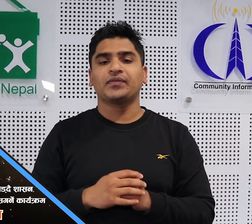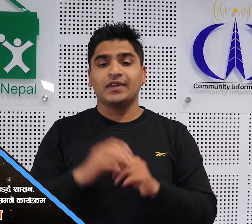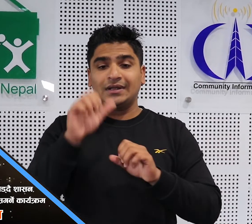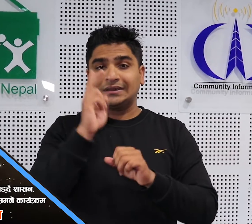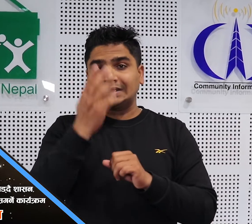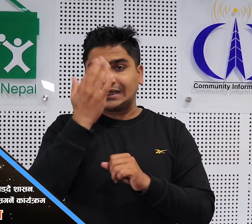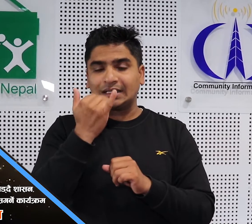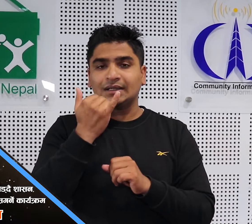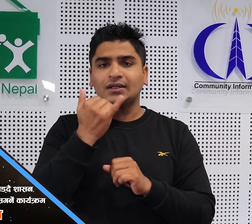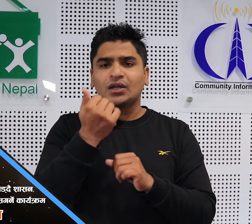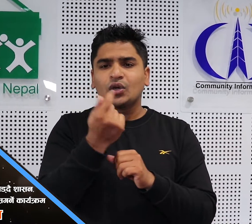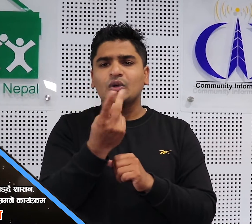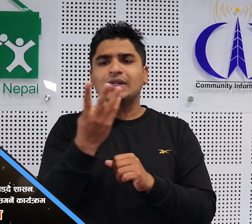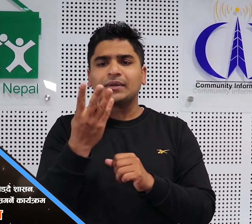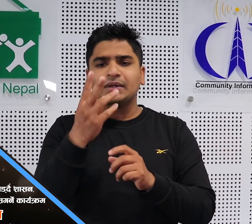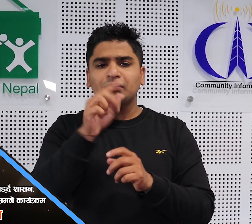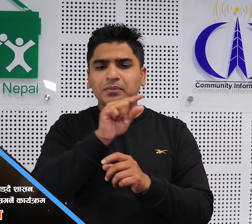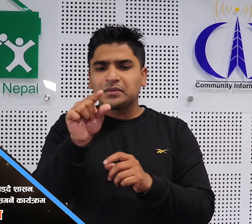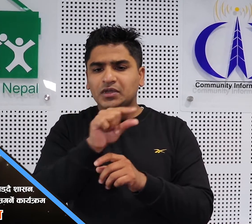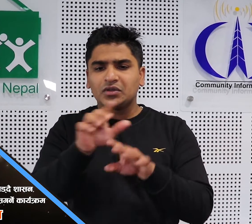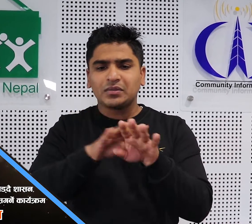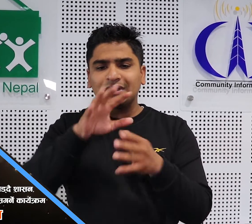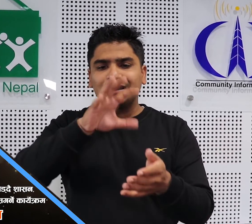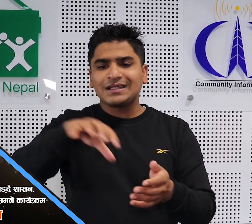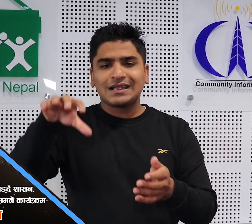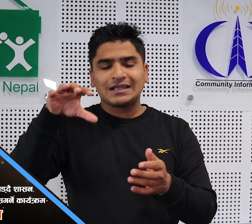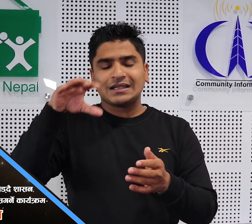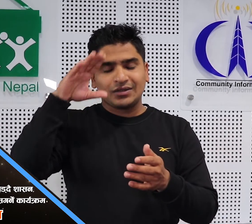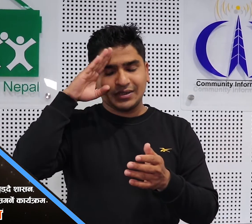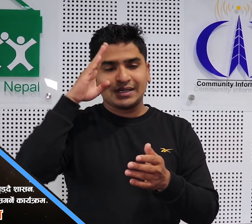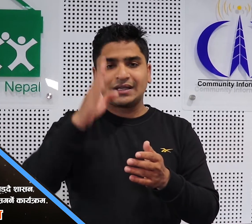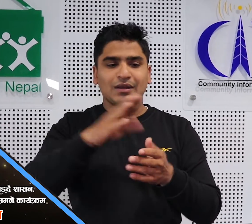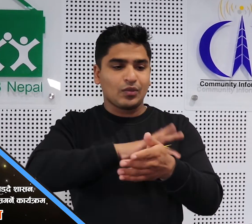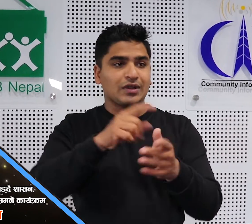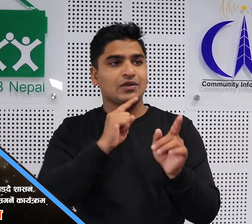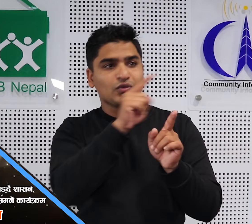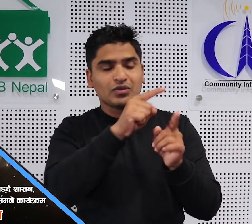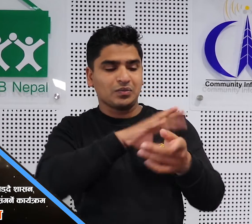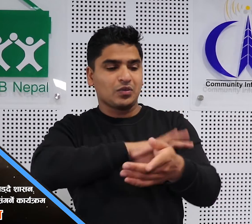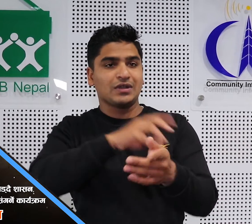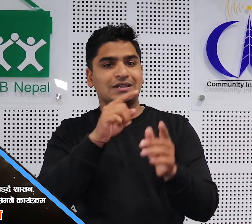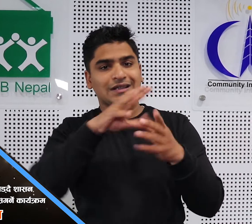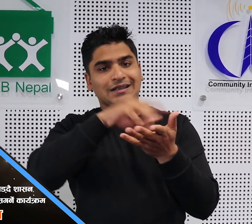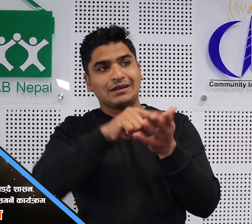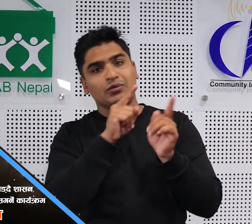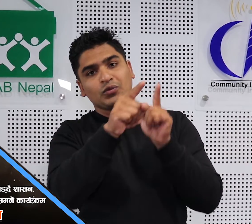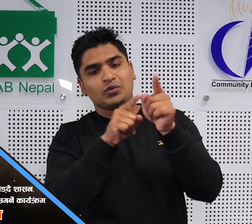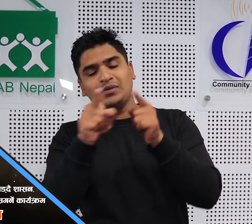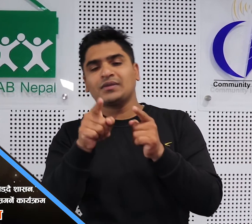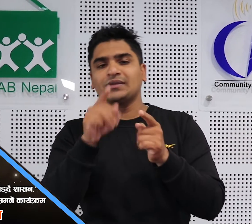कारणले गर्दा कतिपय कुराहरूमा स्थानीय सरकारले प्रदेश सरकारलाई दोष लाउने, प्रदेश सरकारले केन्द्रीय सरकारलाई दोष लाउने केन्द्र सरकारले प्रदेश